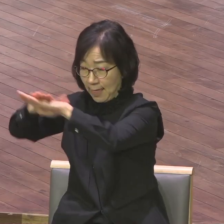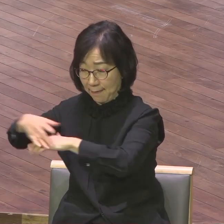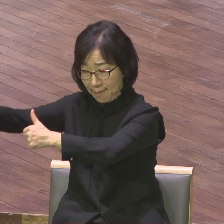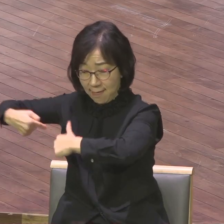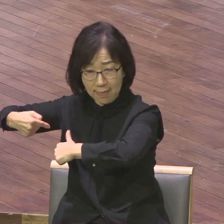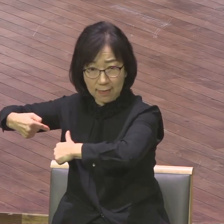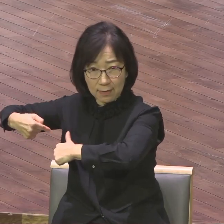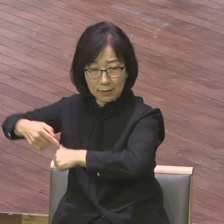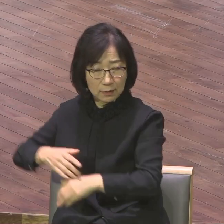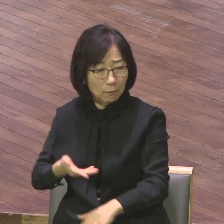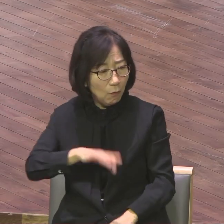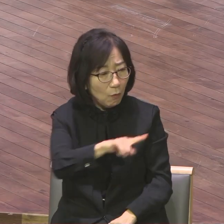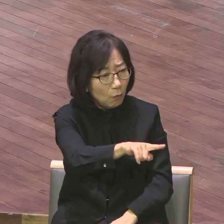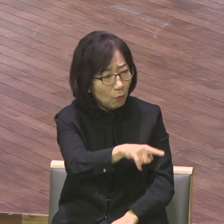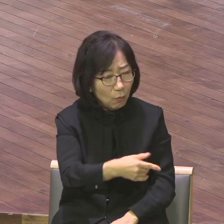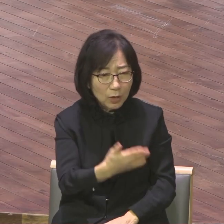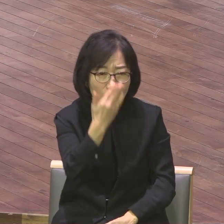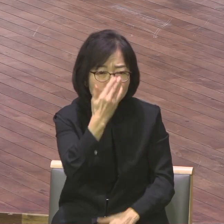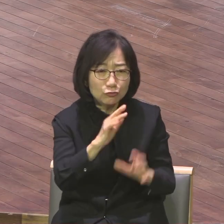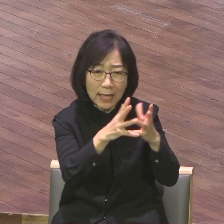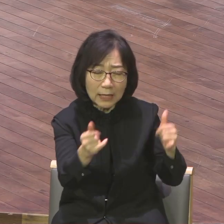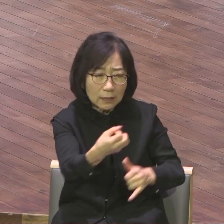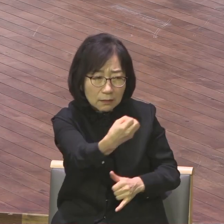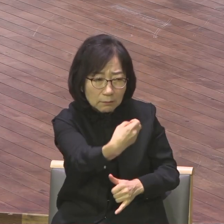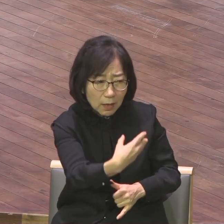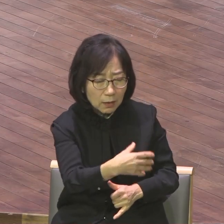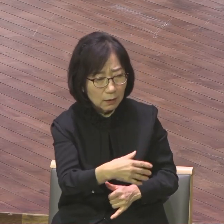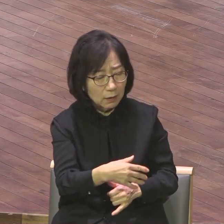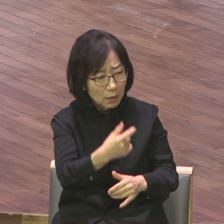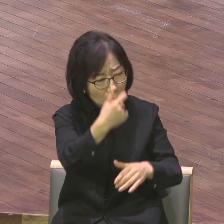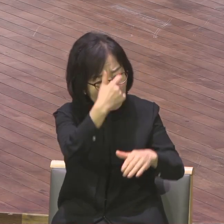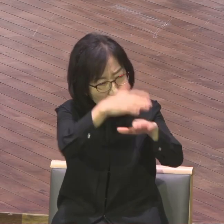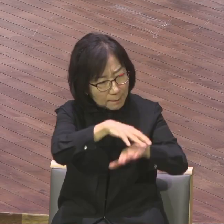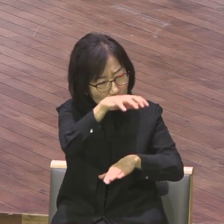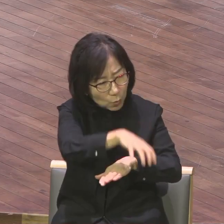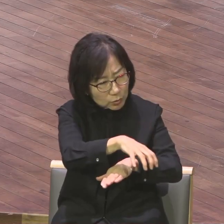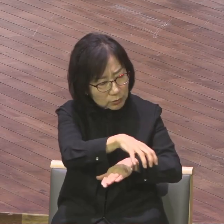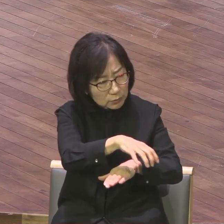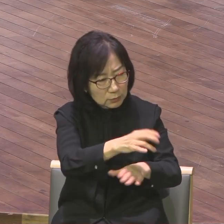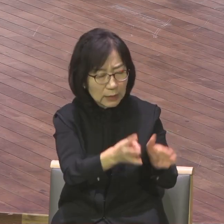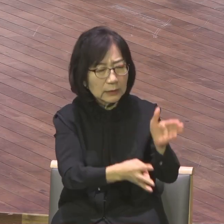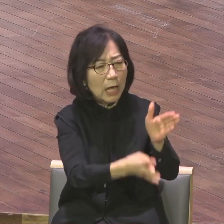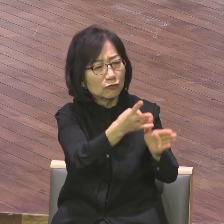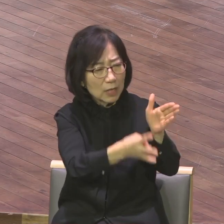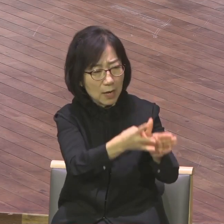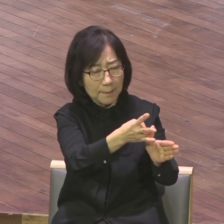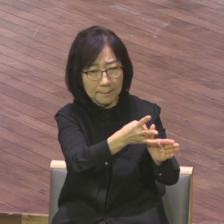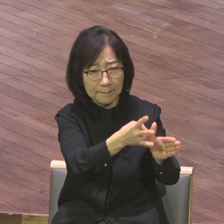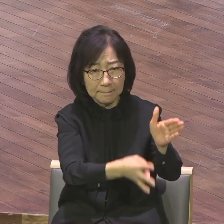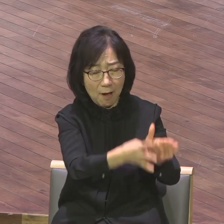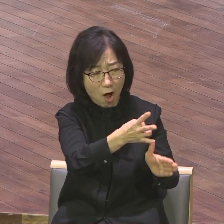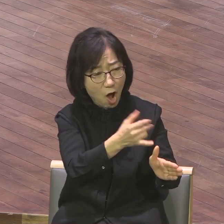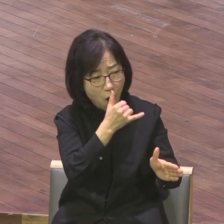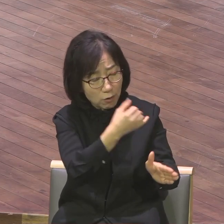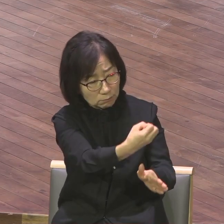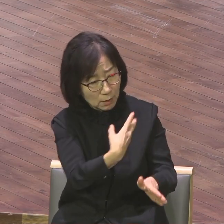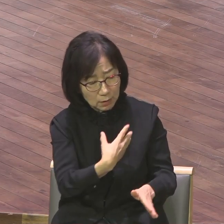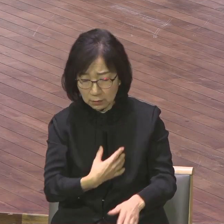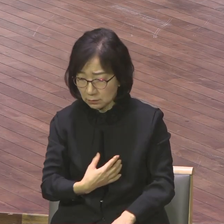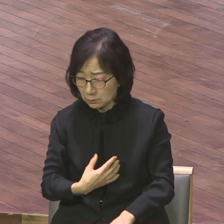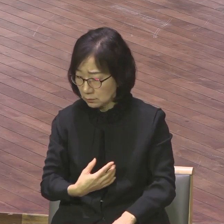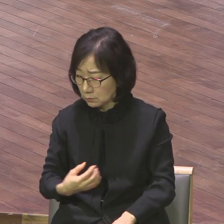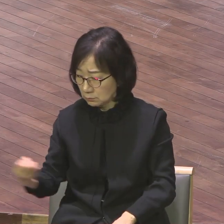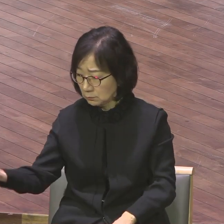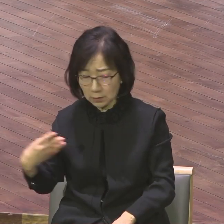말은 예배할 곳이 예루살렘에 있다 하더이다 라는 질문이에요. 여기서 이